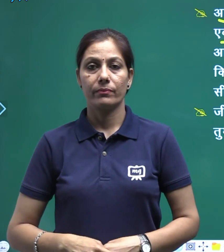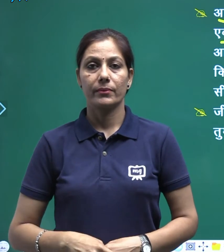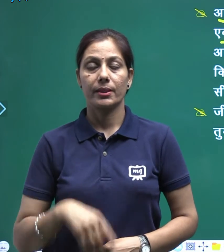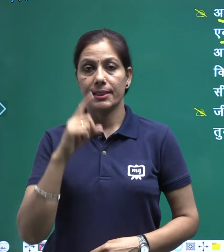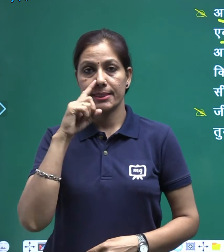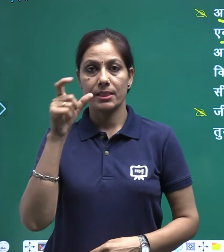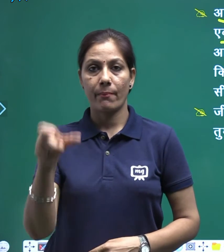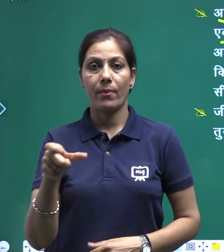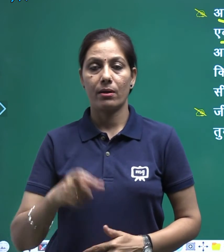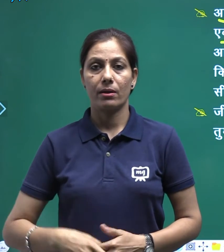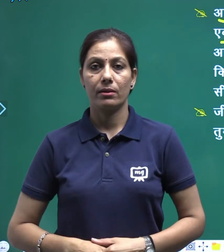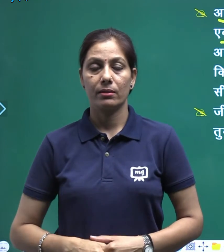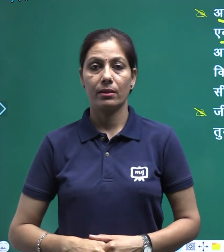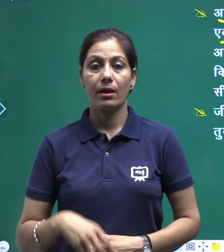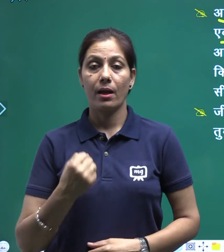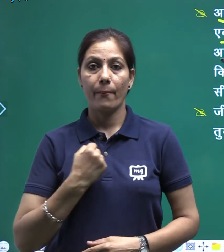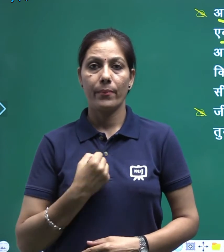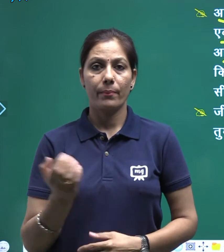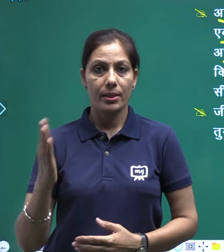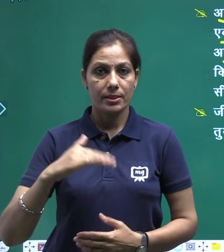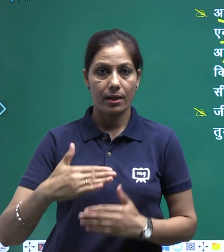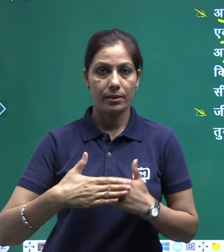चंपा मेरे पास आई तो